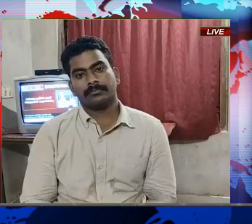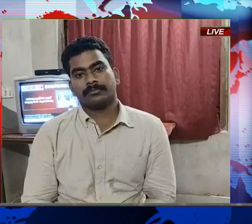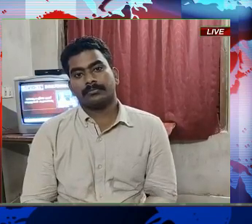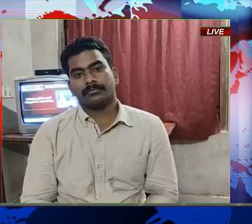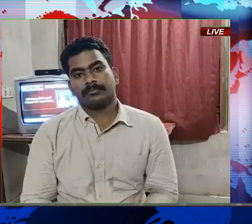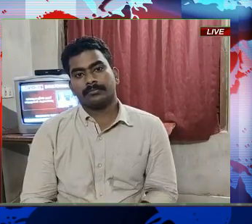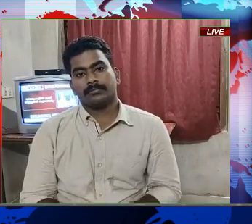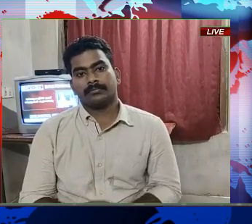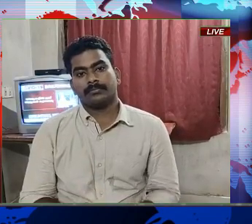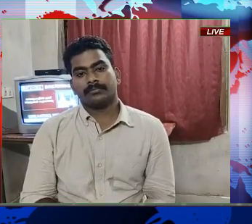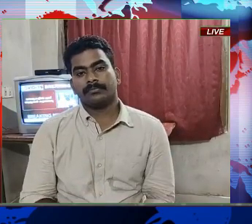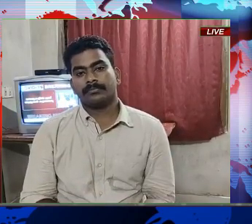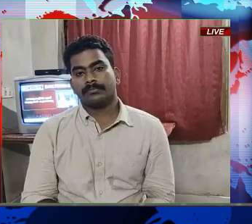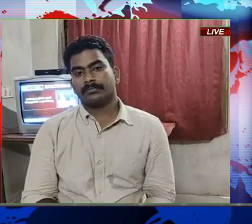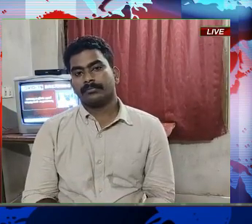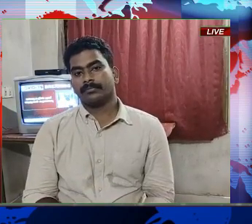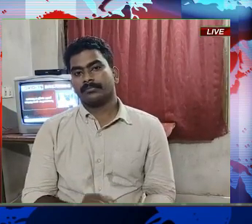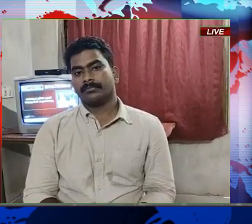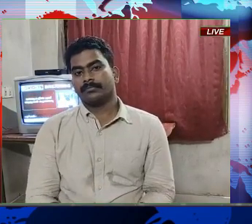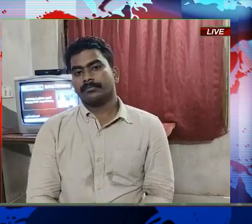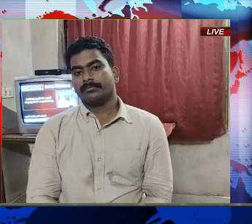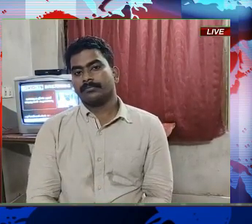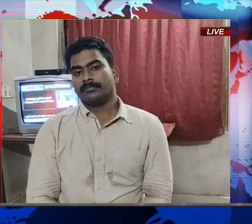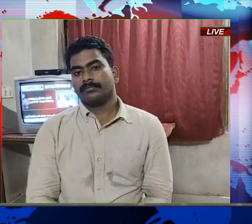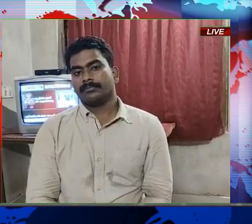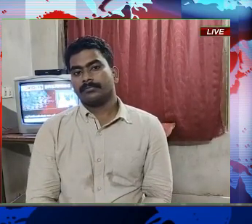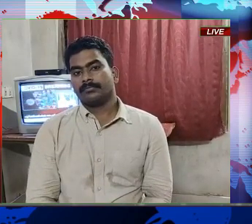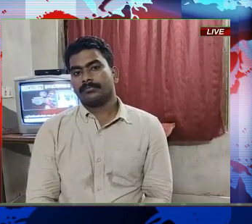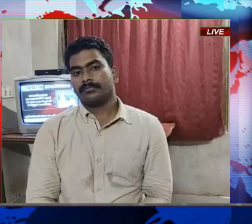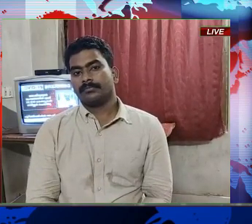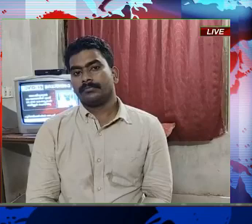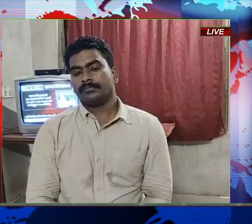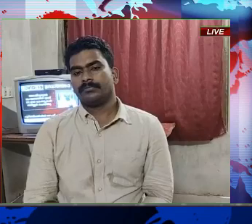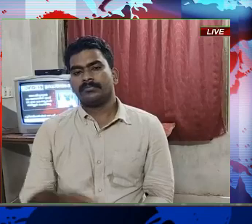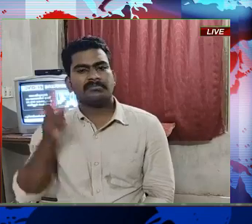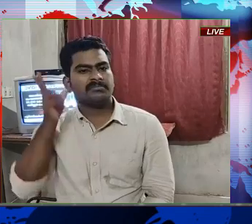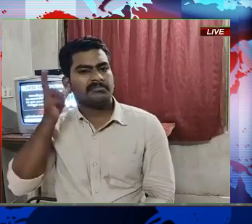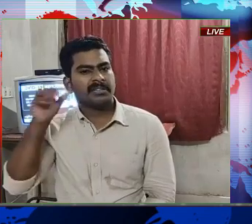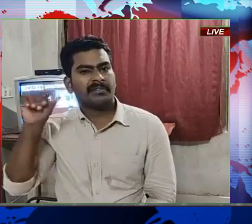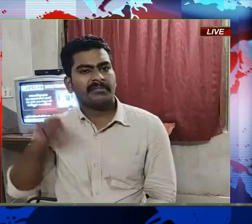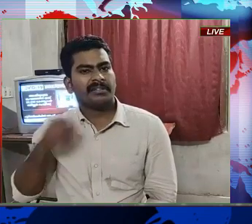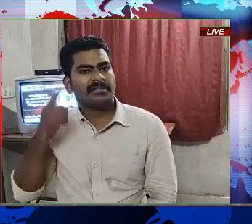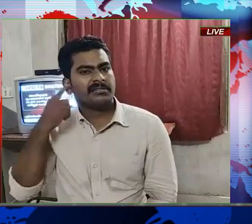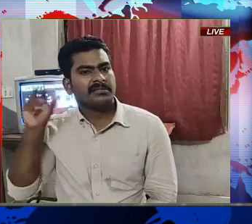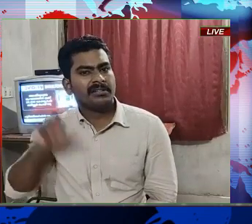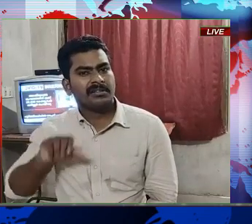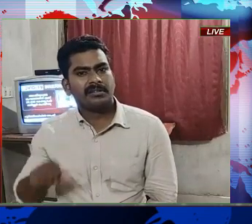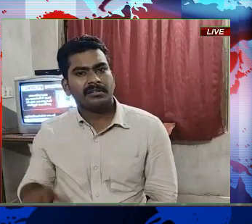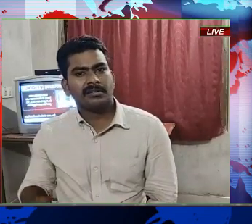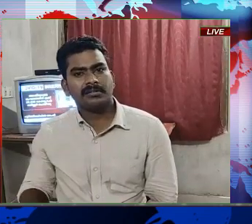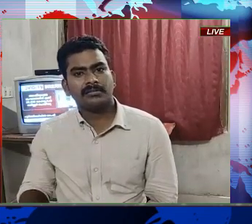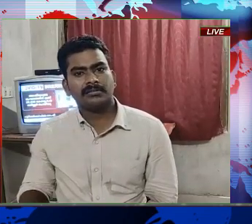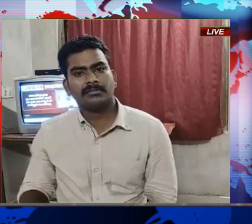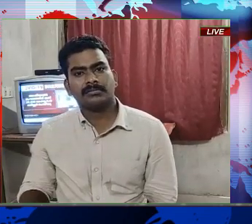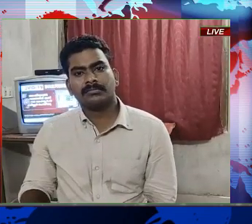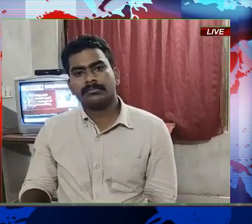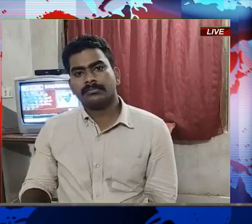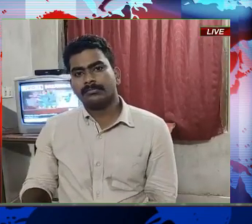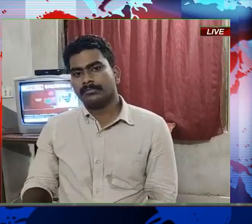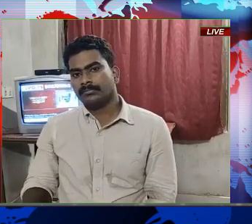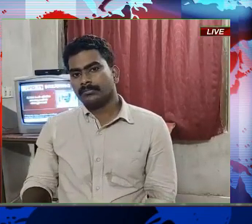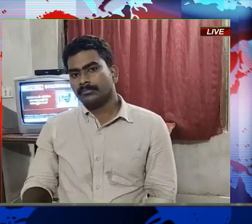ഈ കേരള ഹൈക്കോടതി കർണാടകയുടെ നിലപാട് മനുഷ്യത്വരഹിതമാണെന്ന് പറയുകയും CM